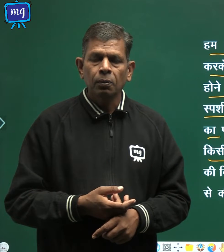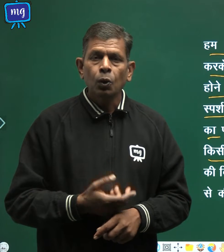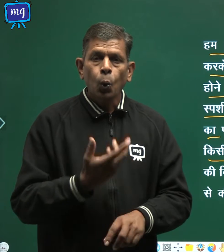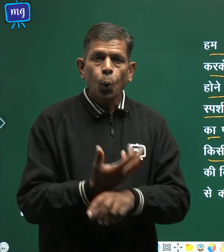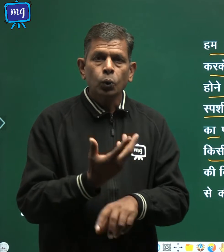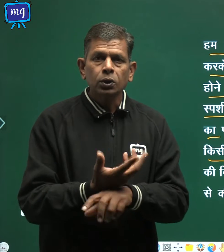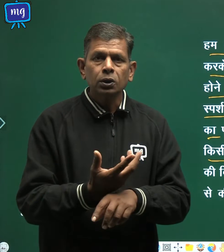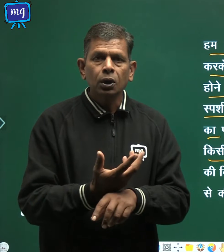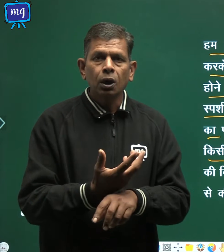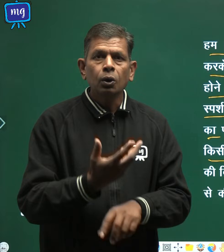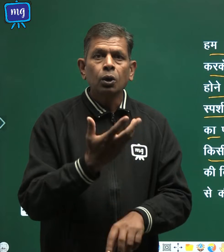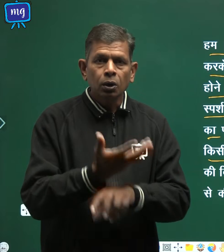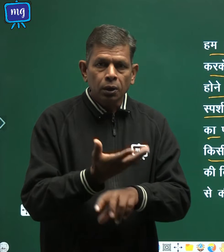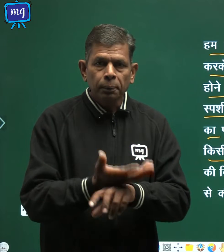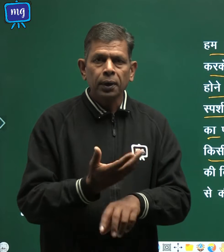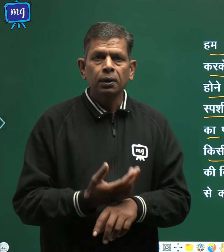उष्णता या गर्मी